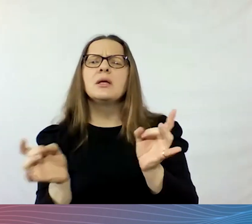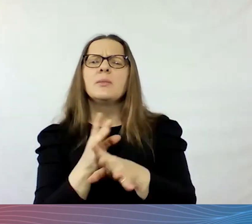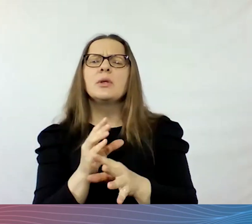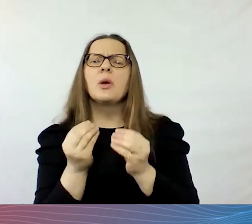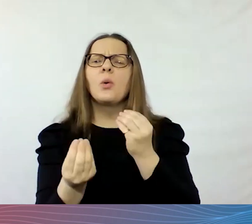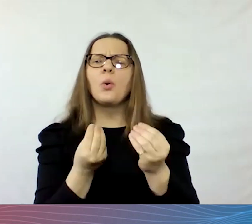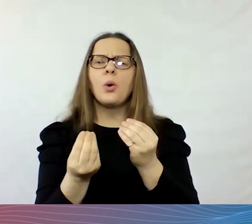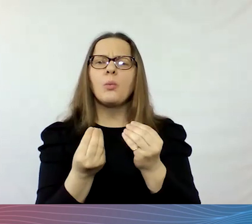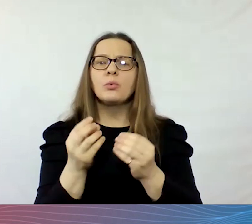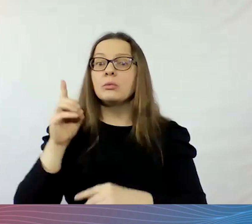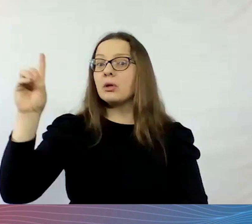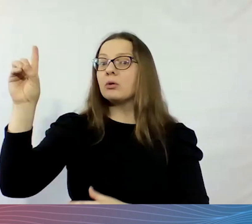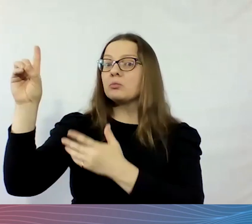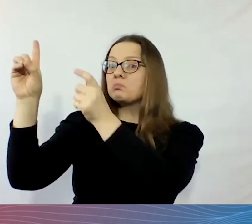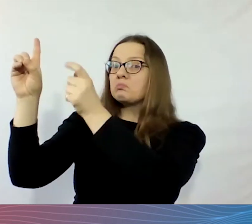Alguém pode me ajudar?